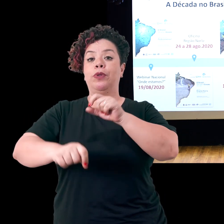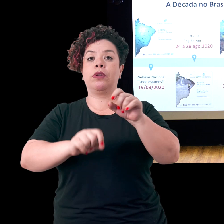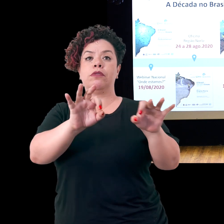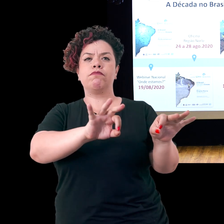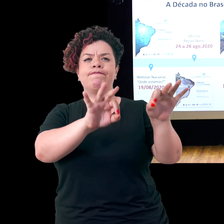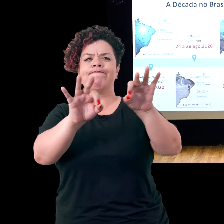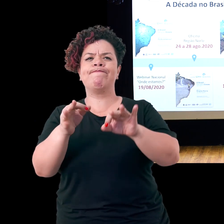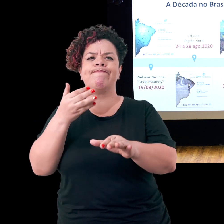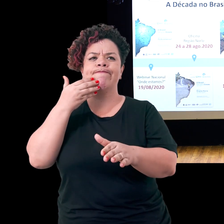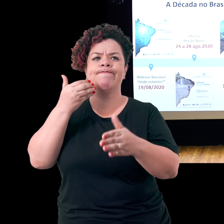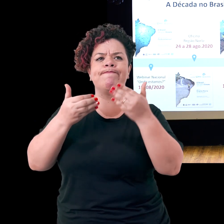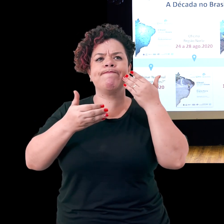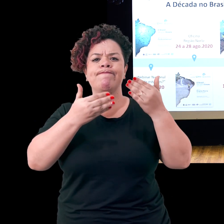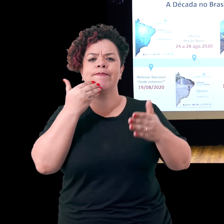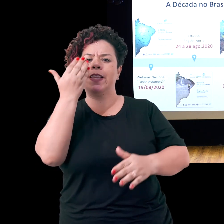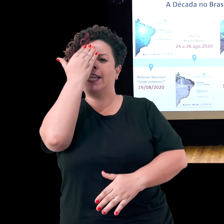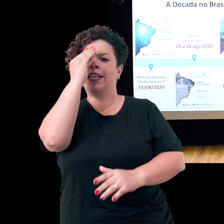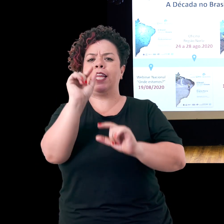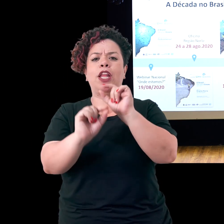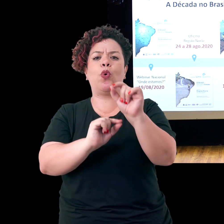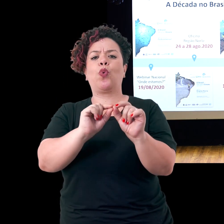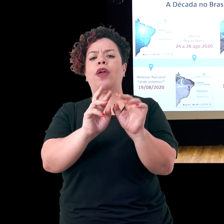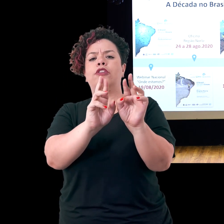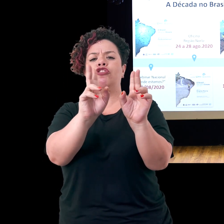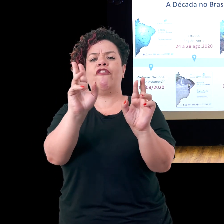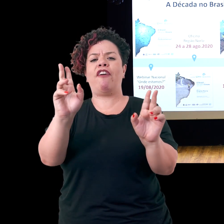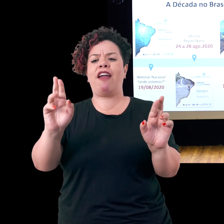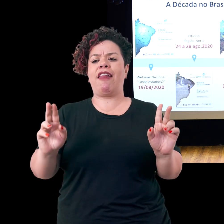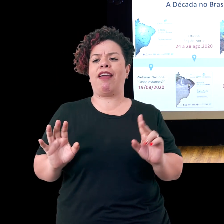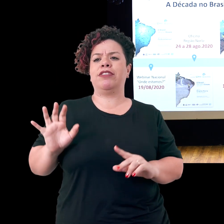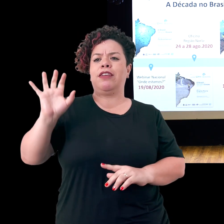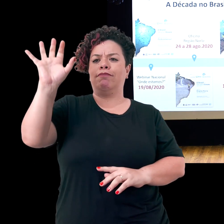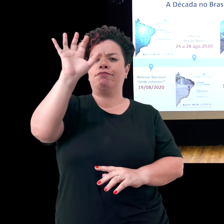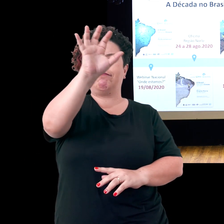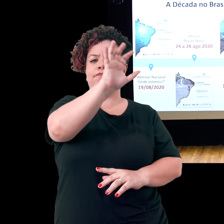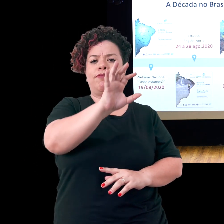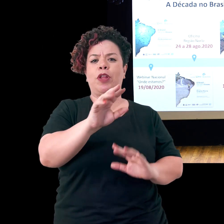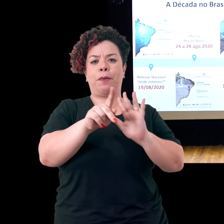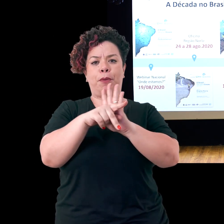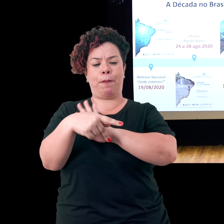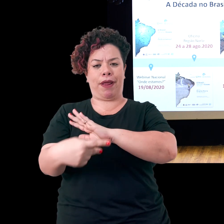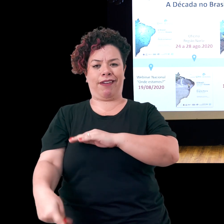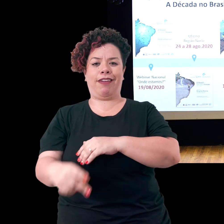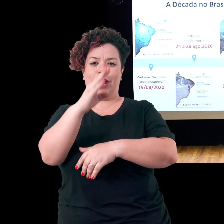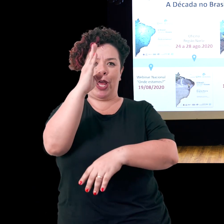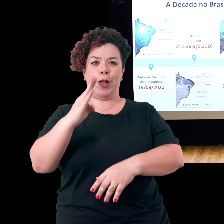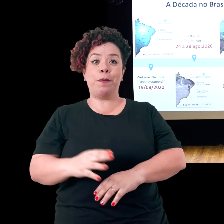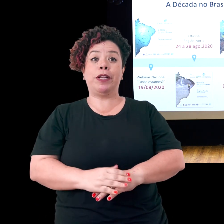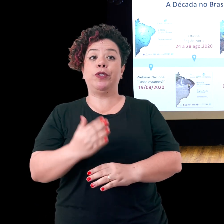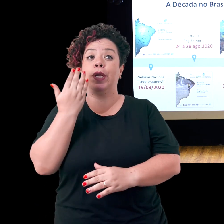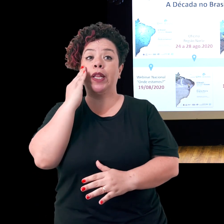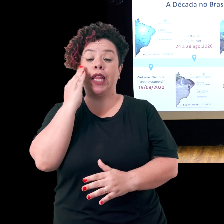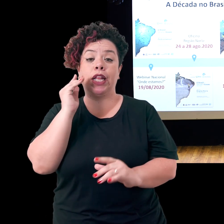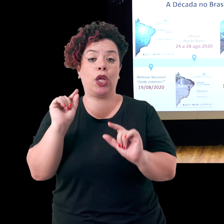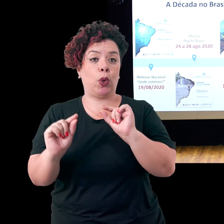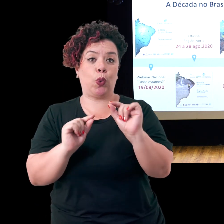escuta para entender as peculiaridades que a gente tinha em cada uma das regiões brasileiras, para